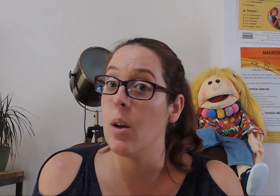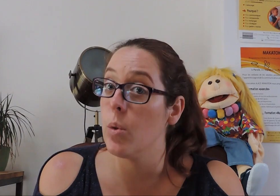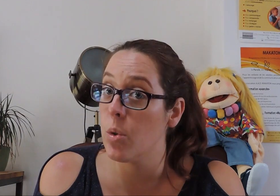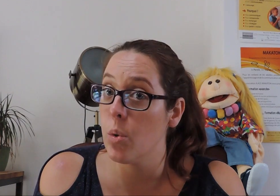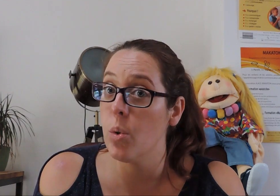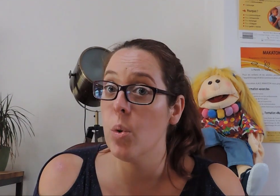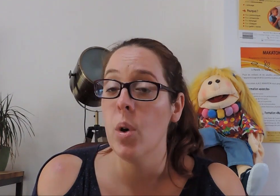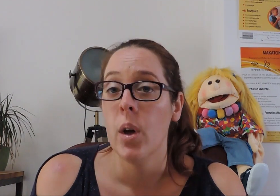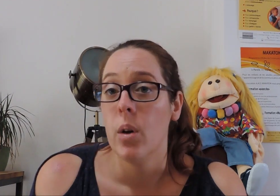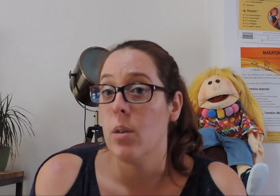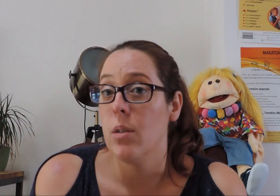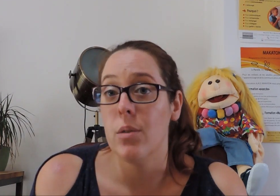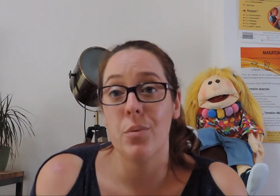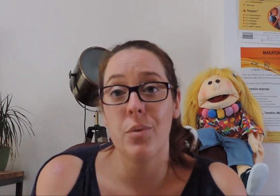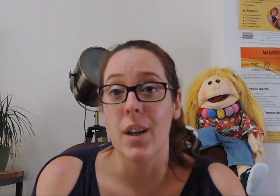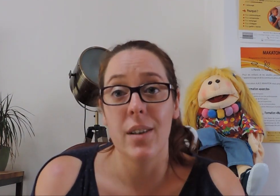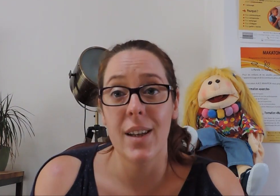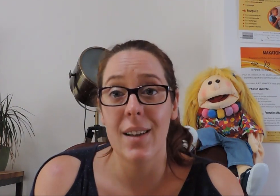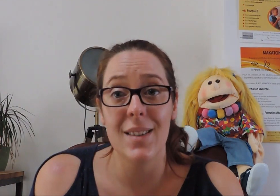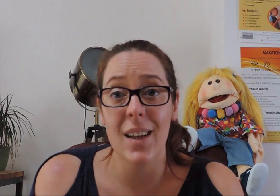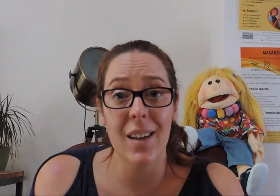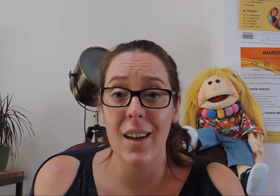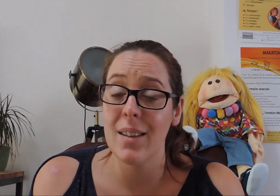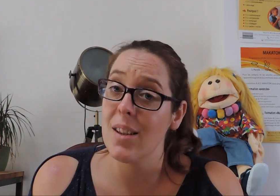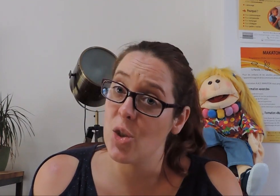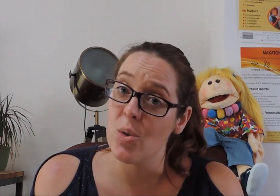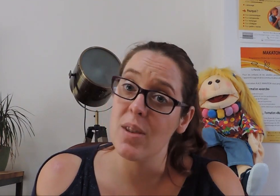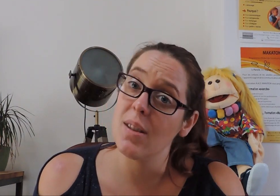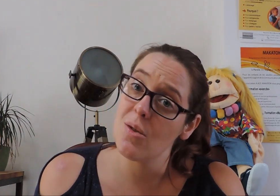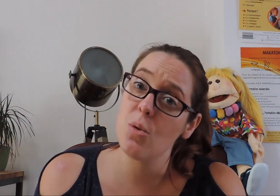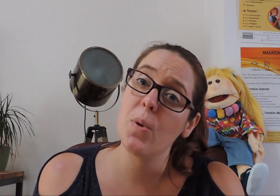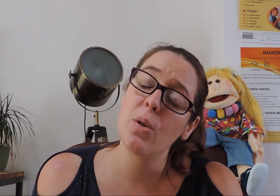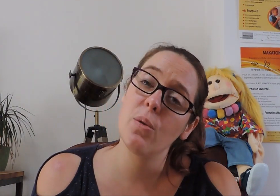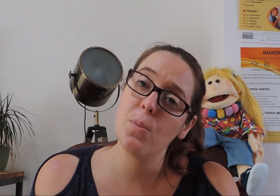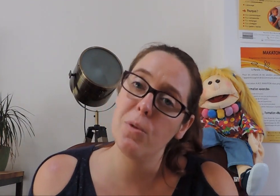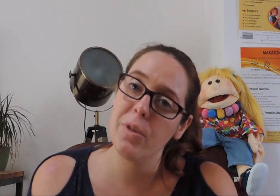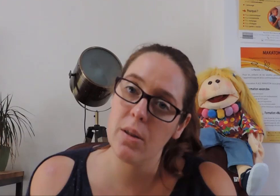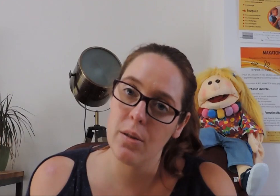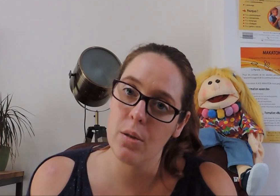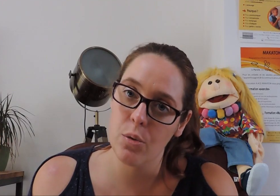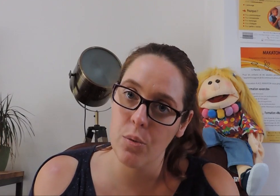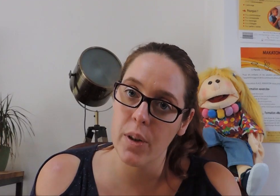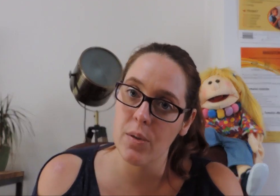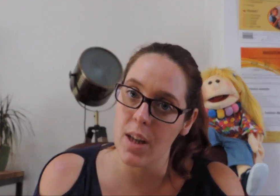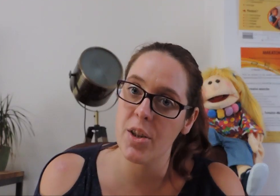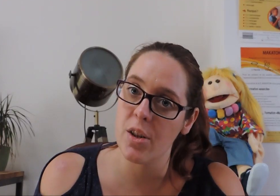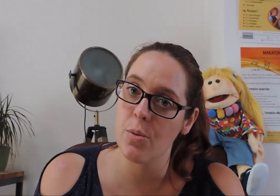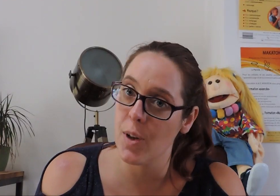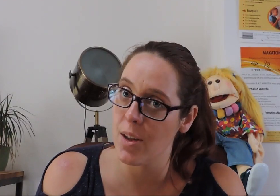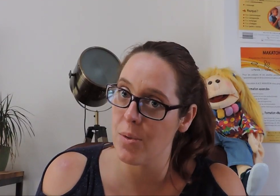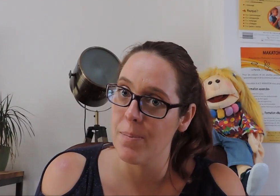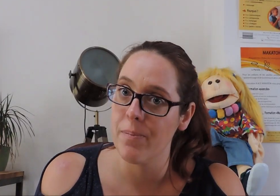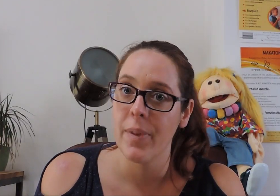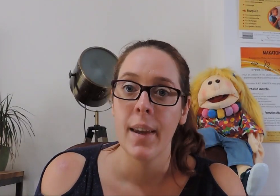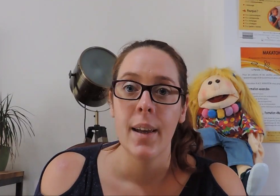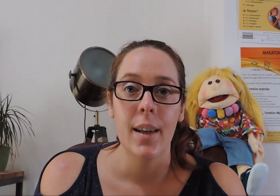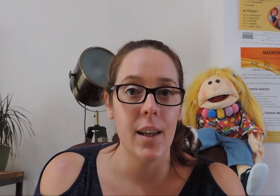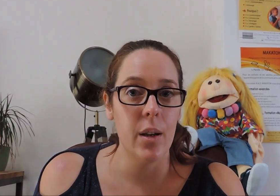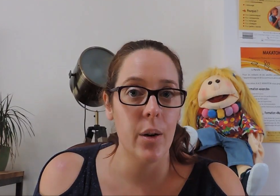des lotos euh voilà il y a un tas un tas de choses un tas de supports que vous pouvez euh retrouver en téléchargement gratuit et